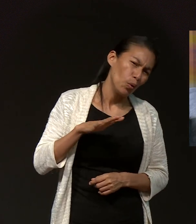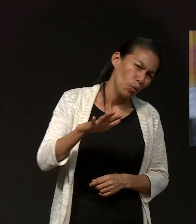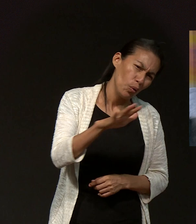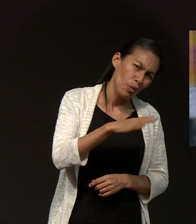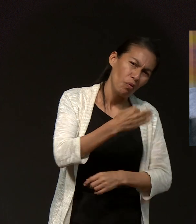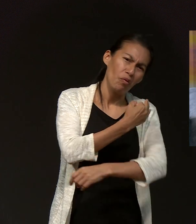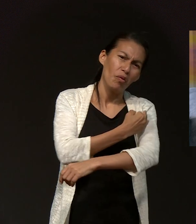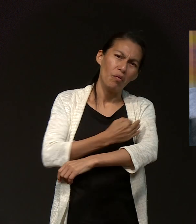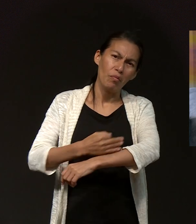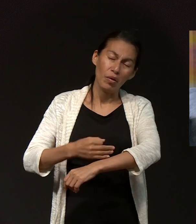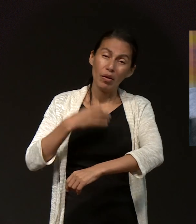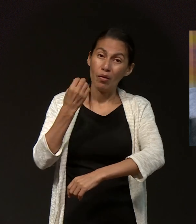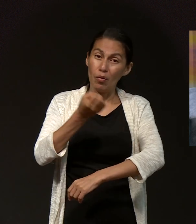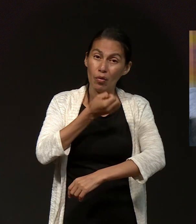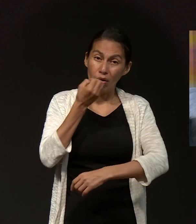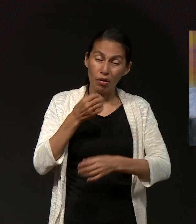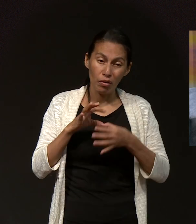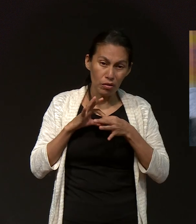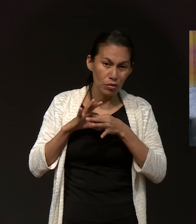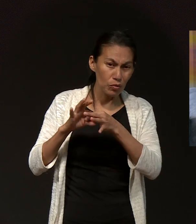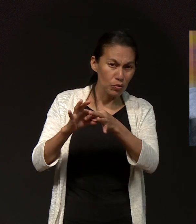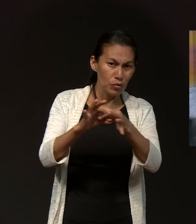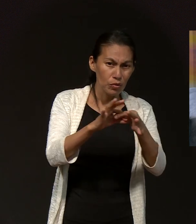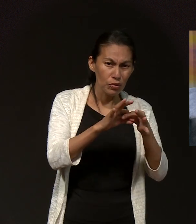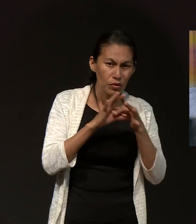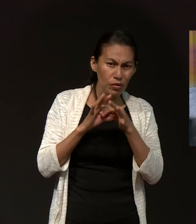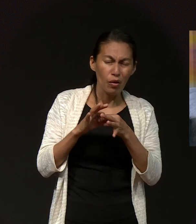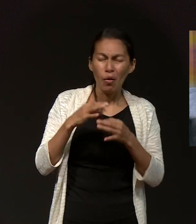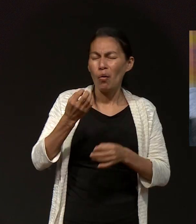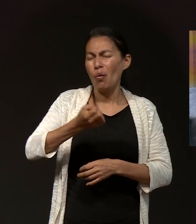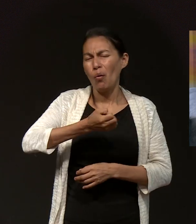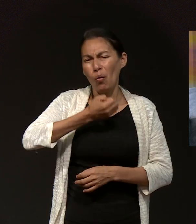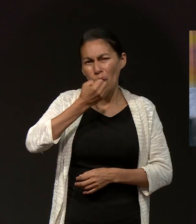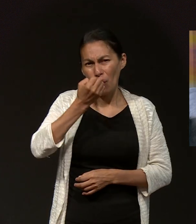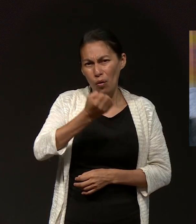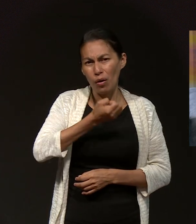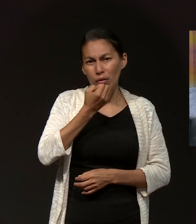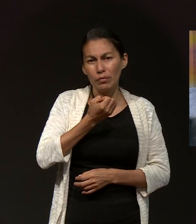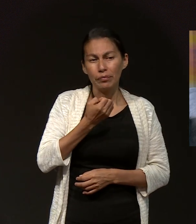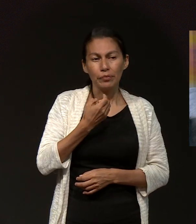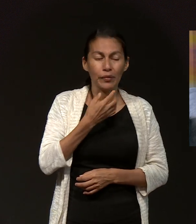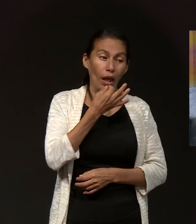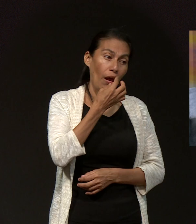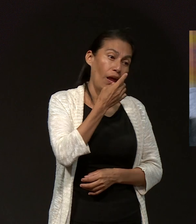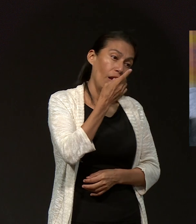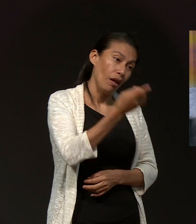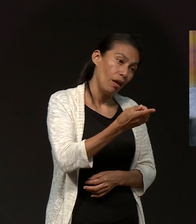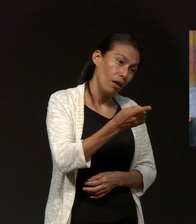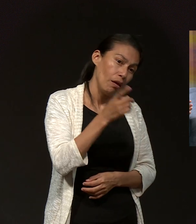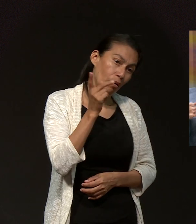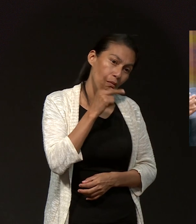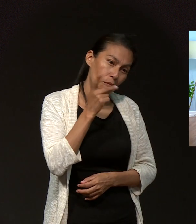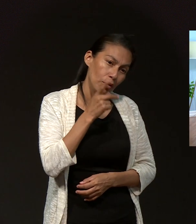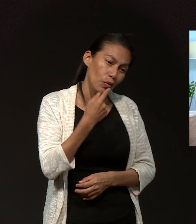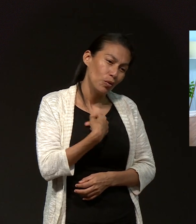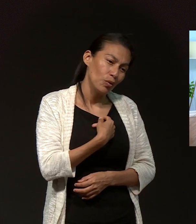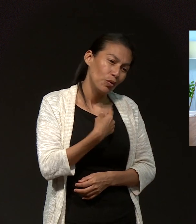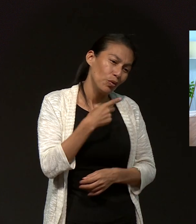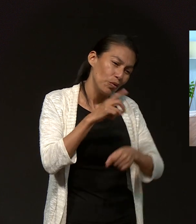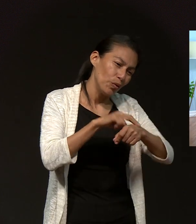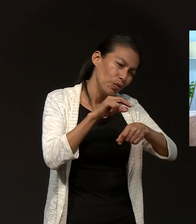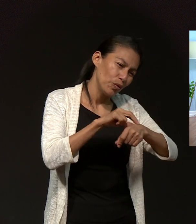Y ahí fue donde le dijimos. La familia, todos nos reuníamos a orar y le dije, doctor, lo que estamos haciendo es orar. Amén.